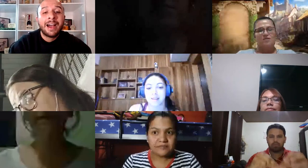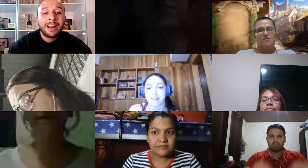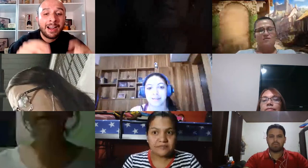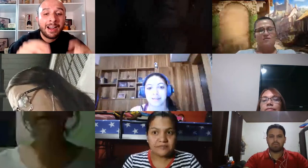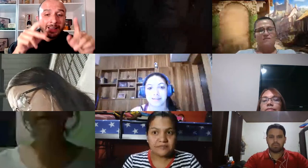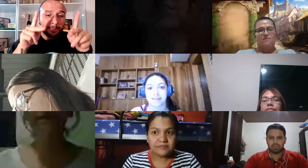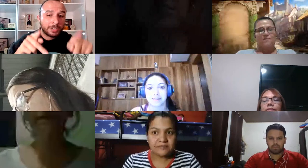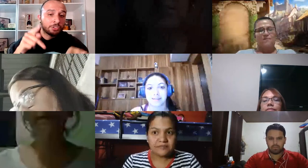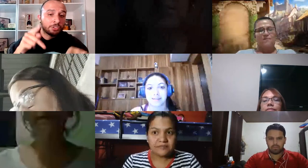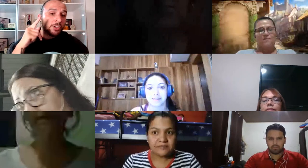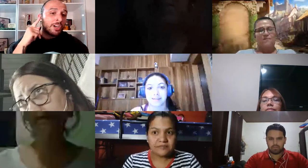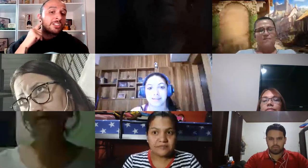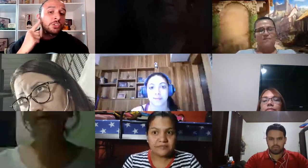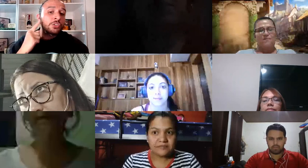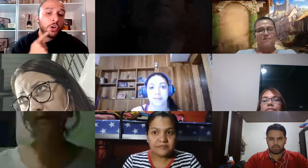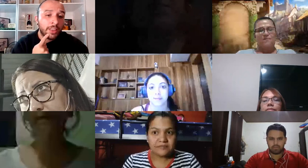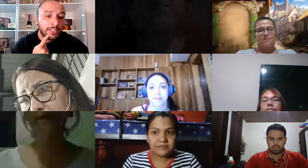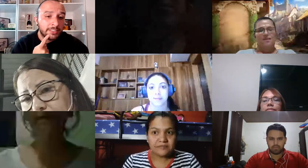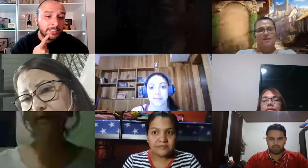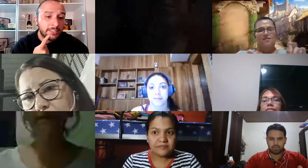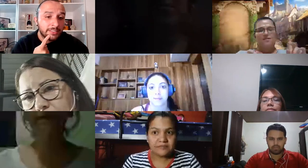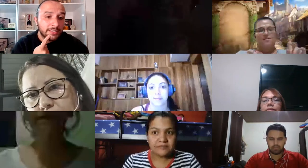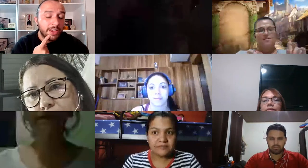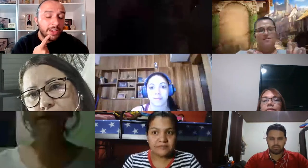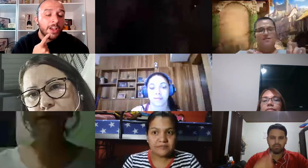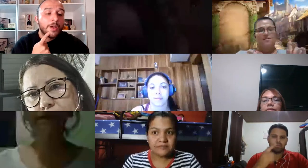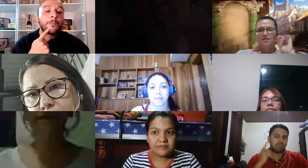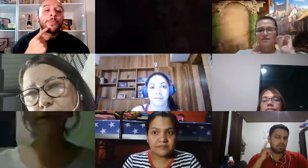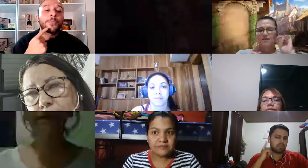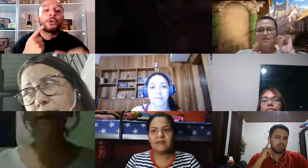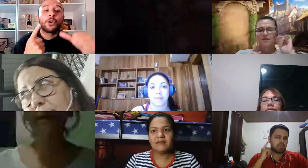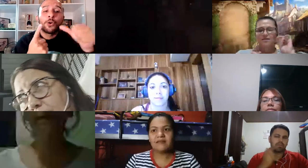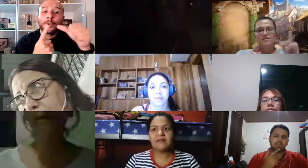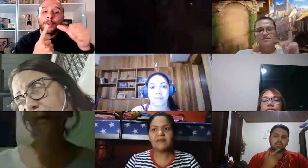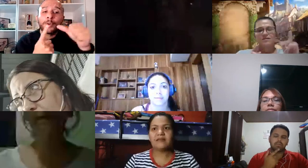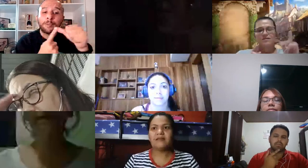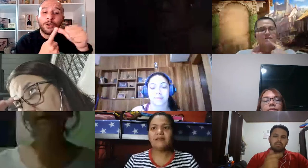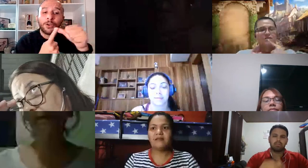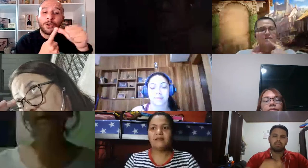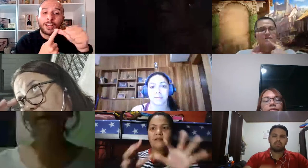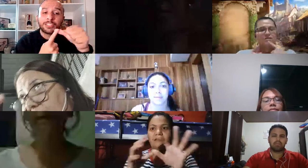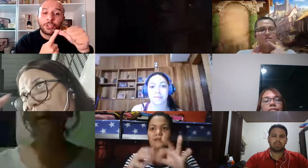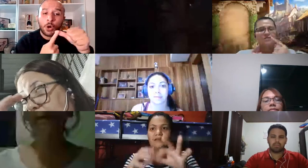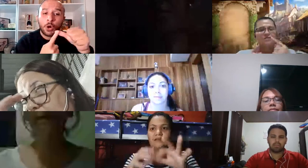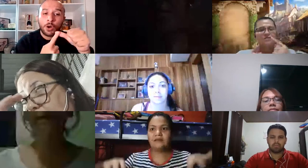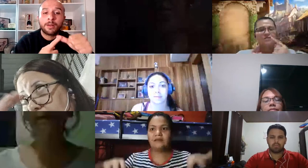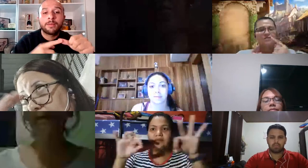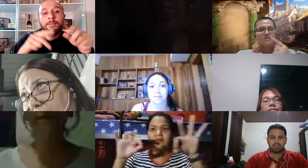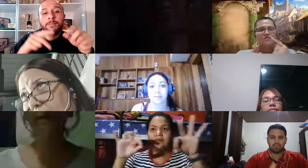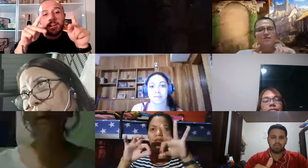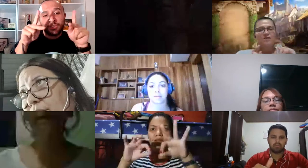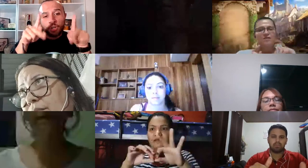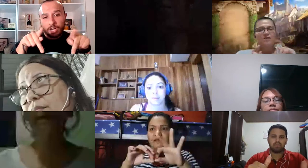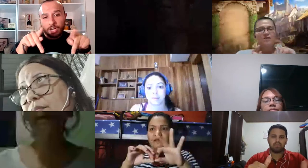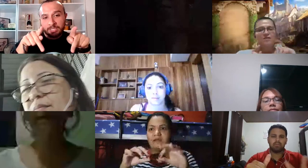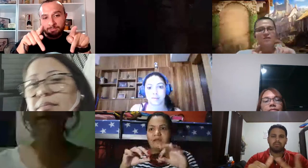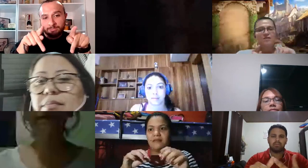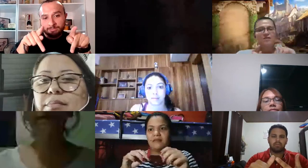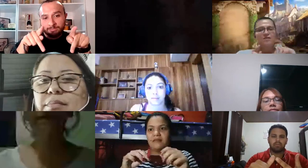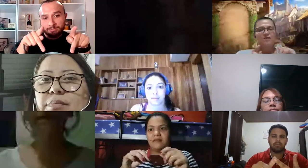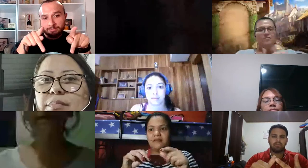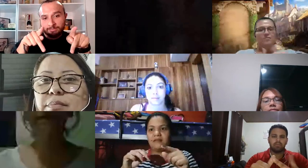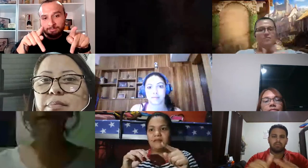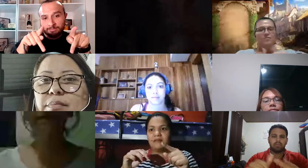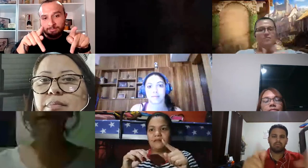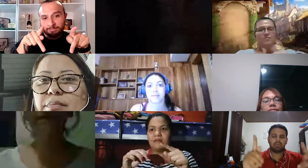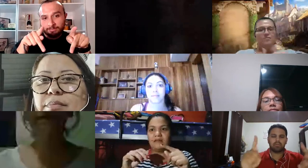apreciar a las personas sordas por lo primero que son personas.